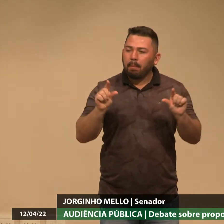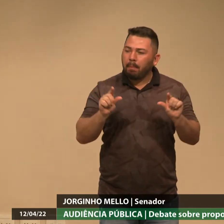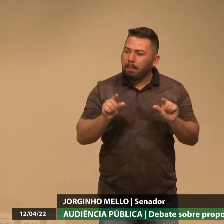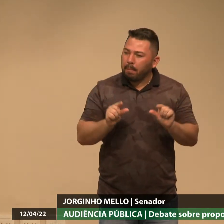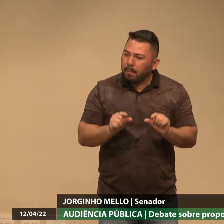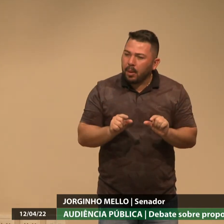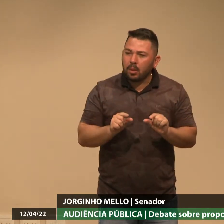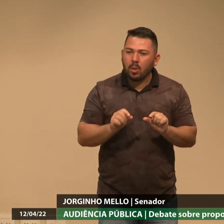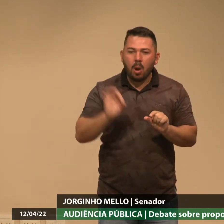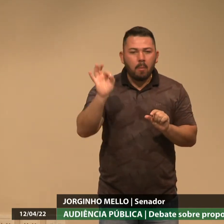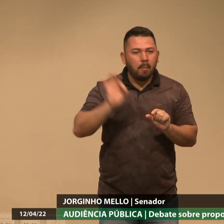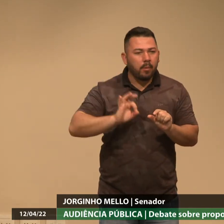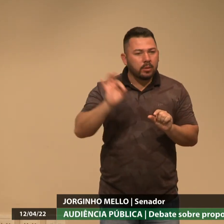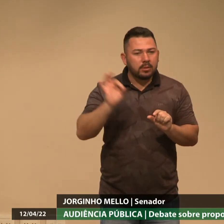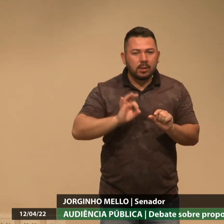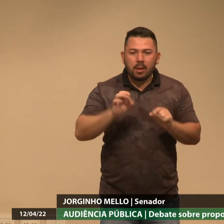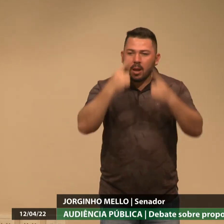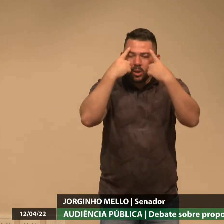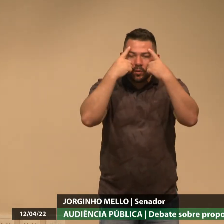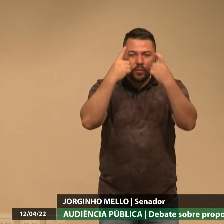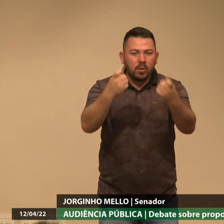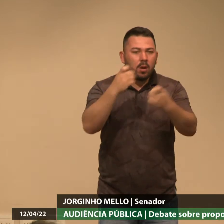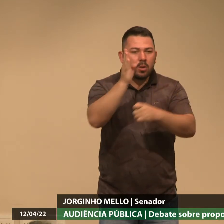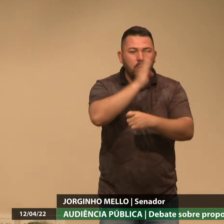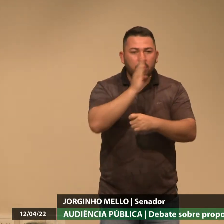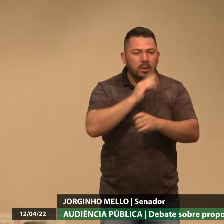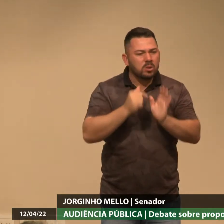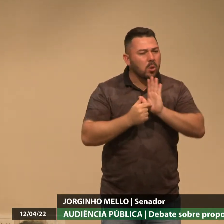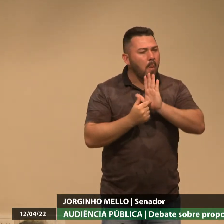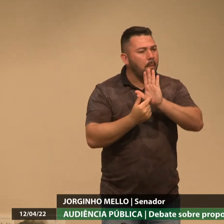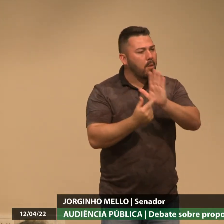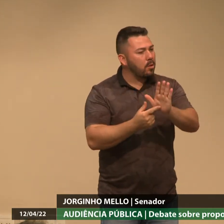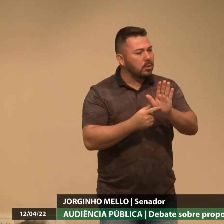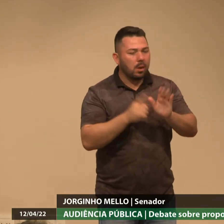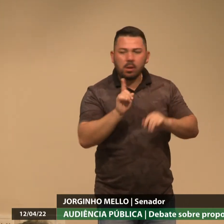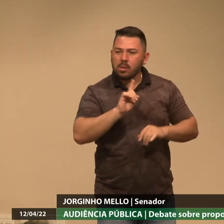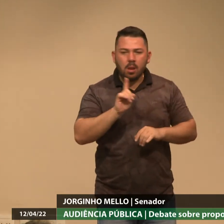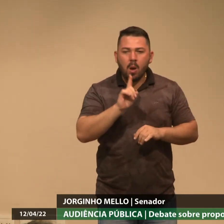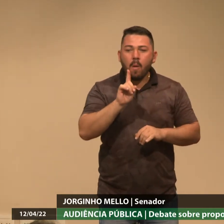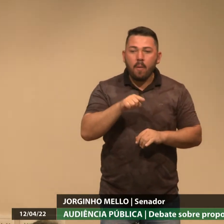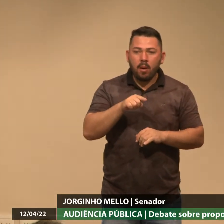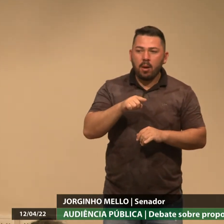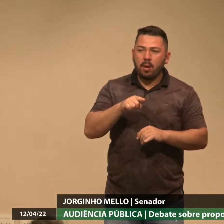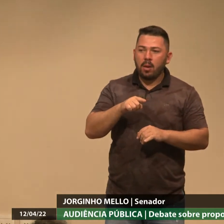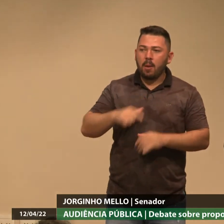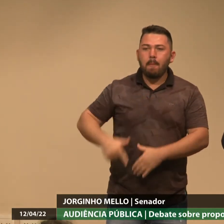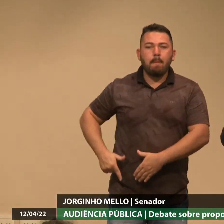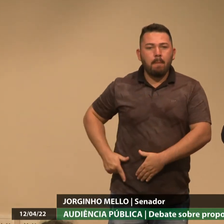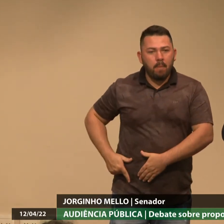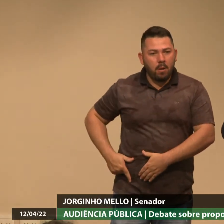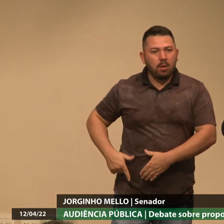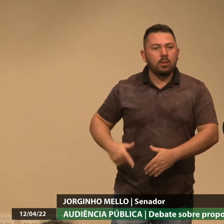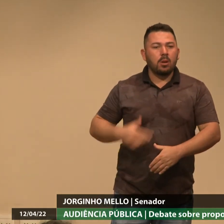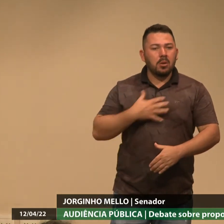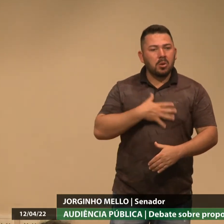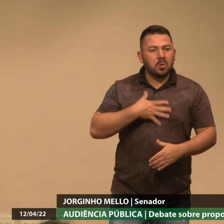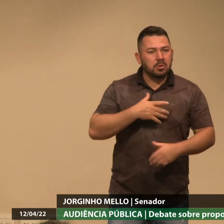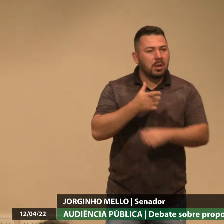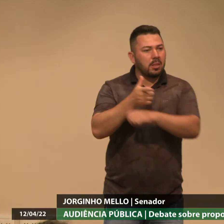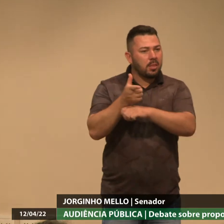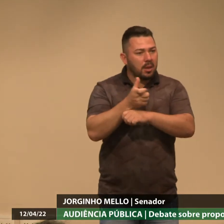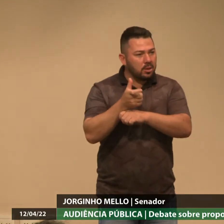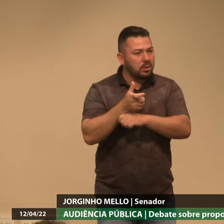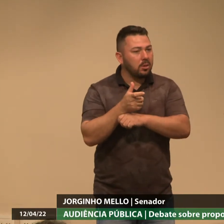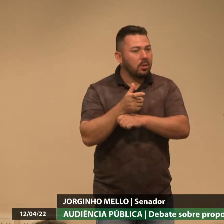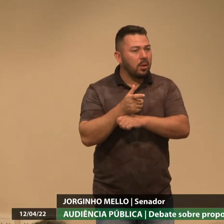de violência no Brasil Isso demonstra que não é o pote de uma arma que não é gostar de dar